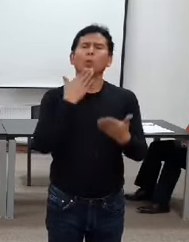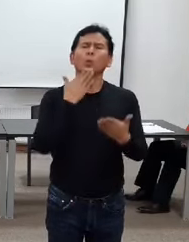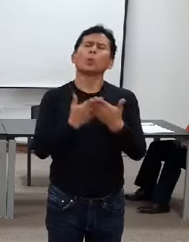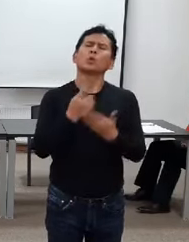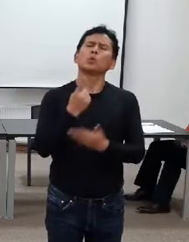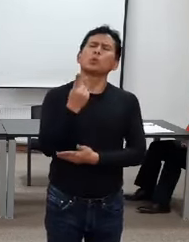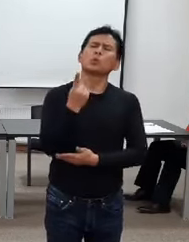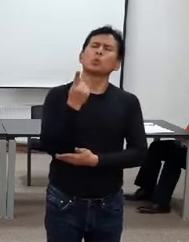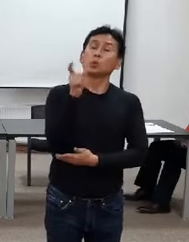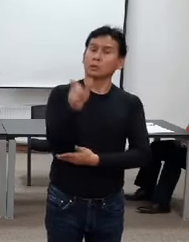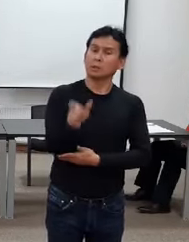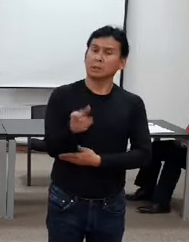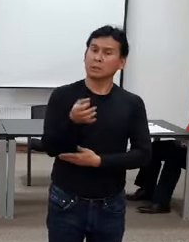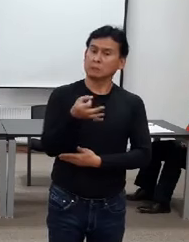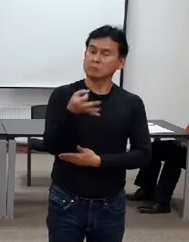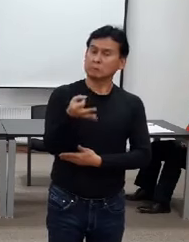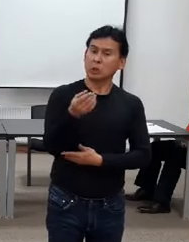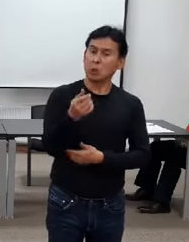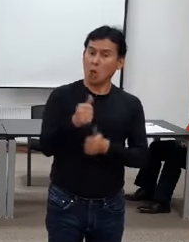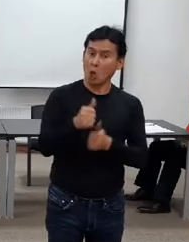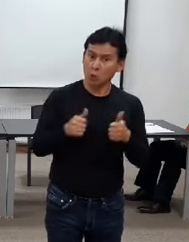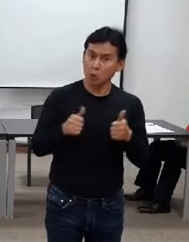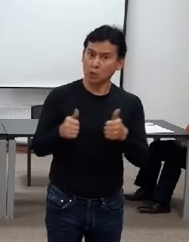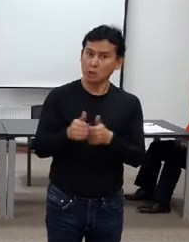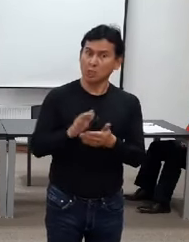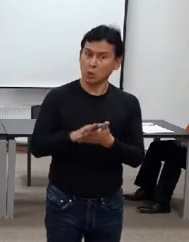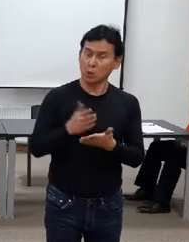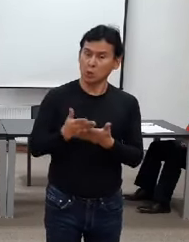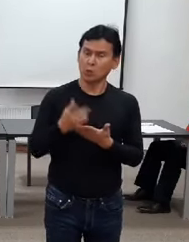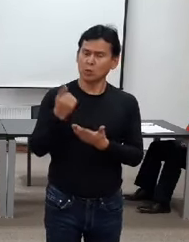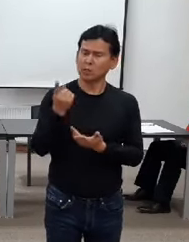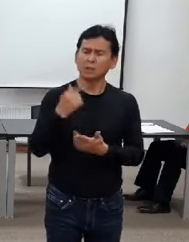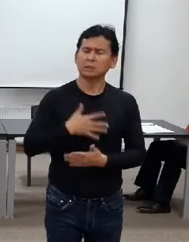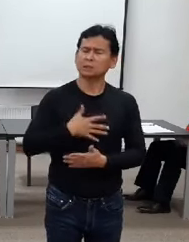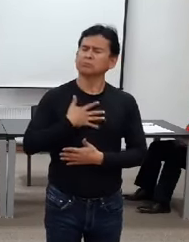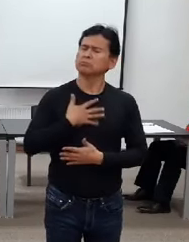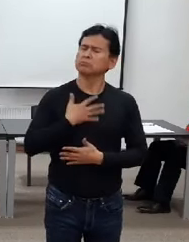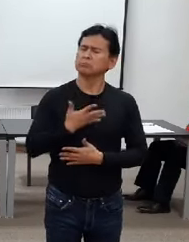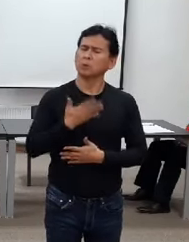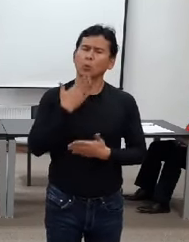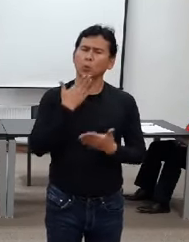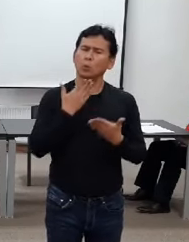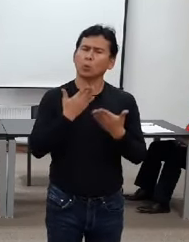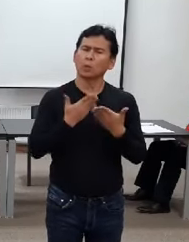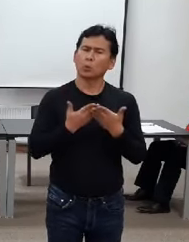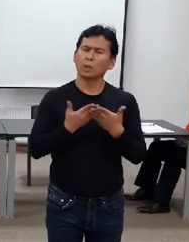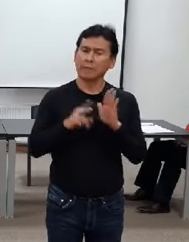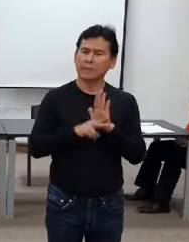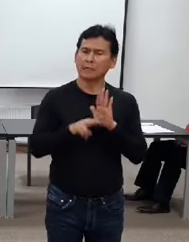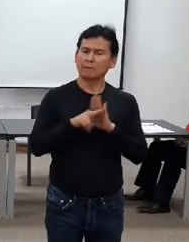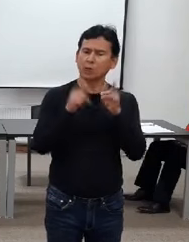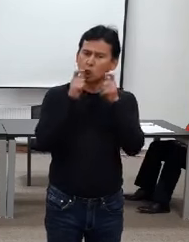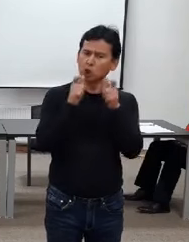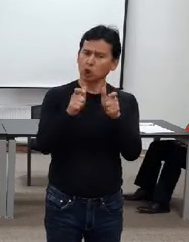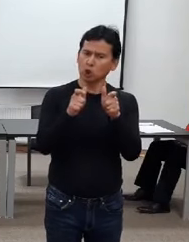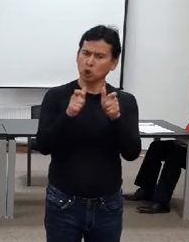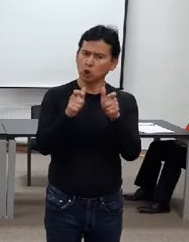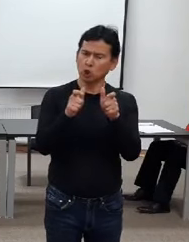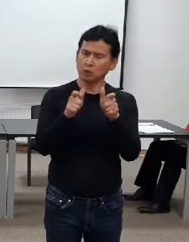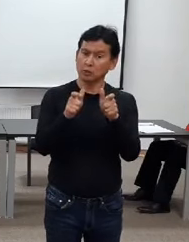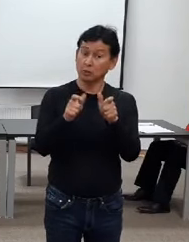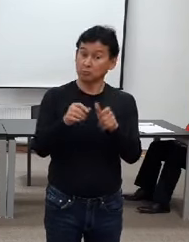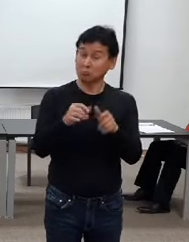de que, o como autoridad de salud, ¿cuál es la percepción que tienen ustedes en cuanto al nivel de control de la pandemia? ¿La tienen